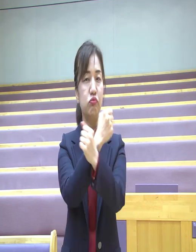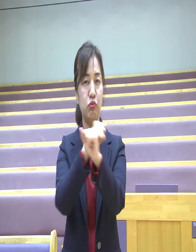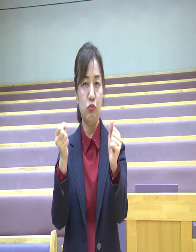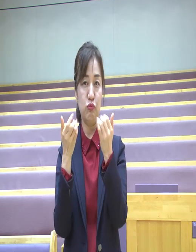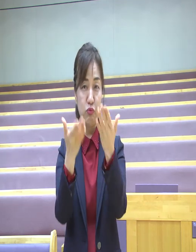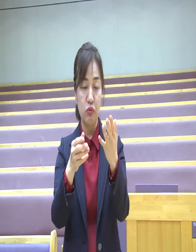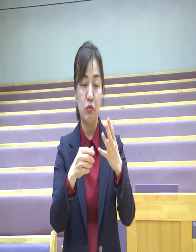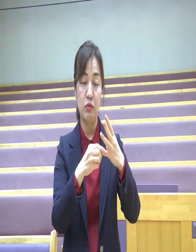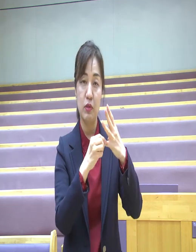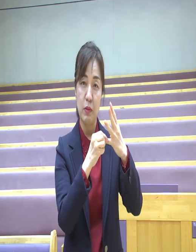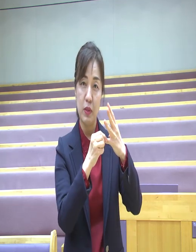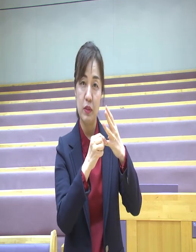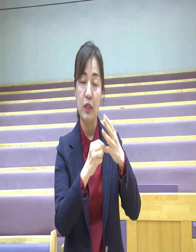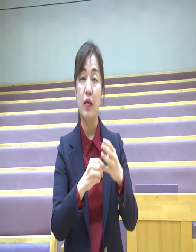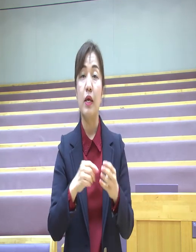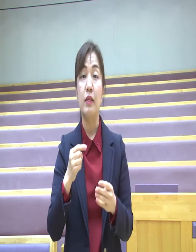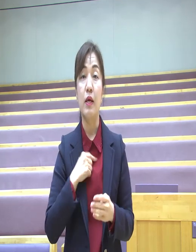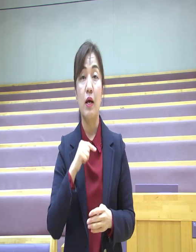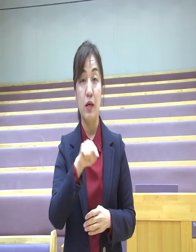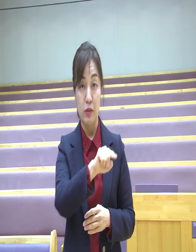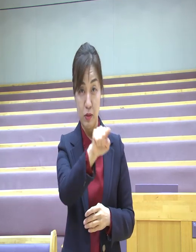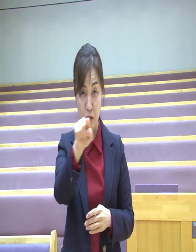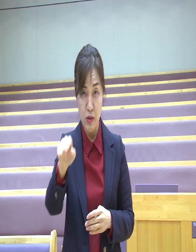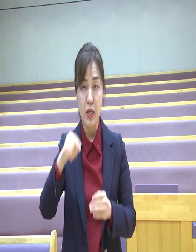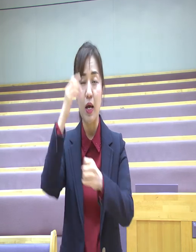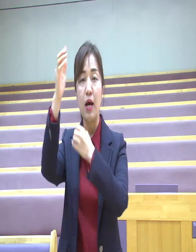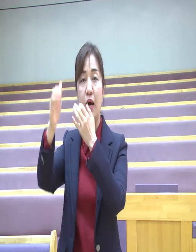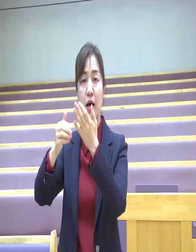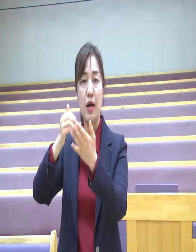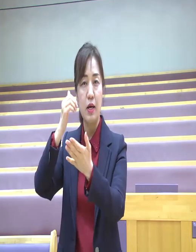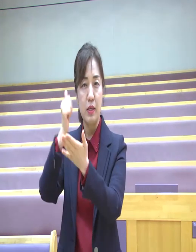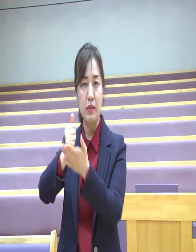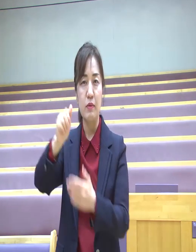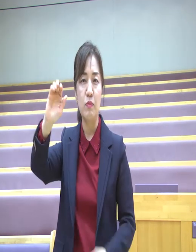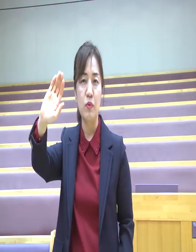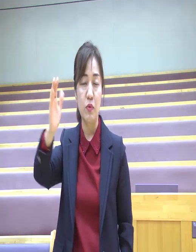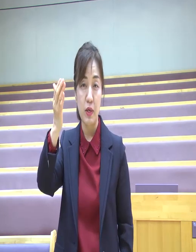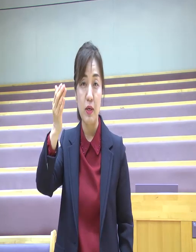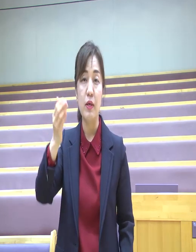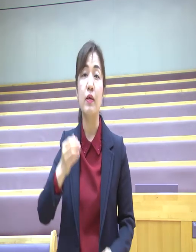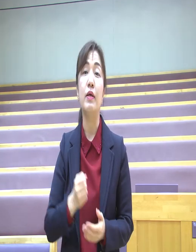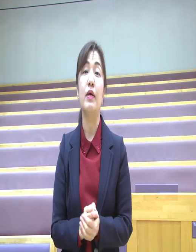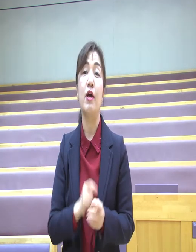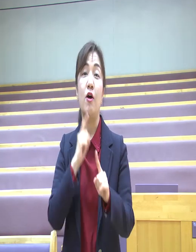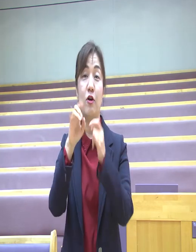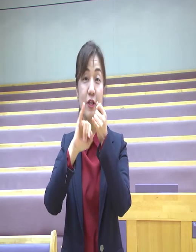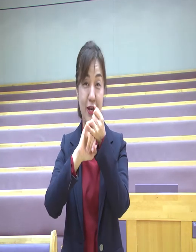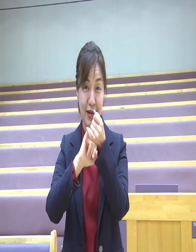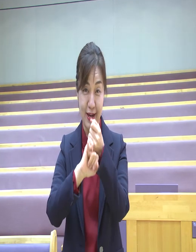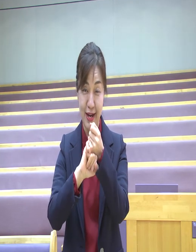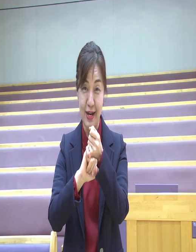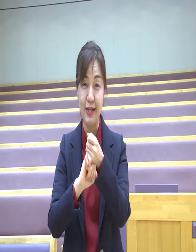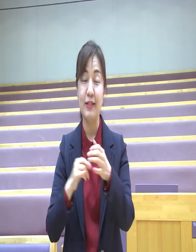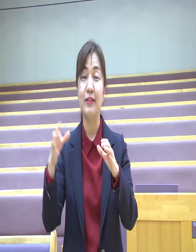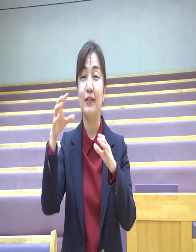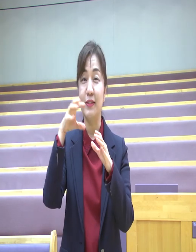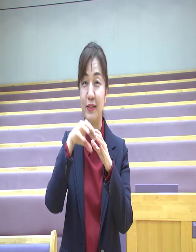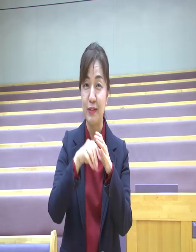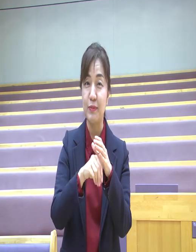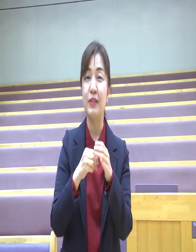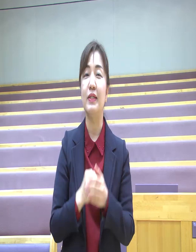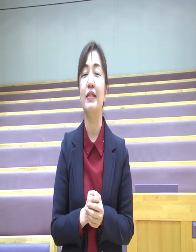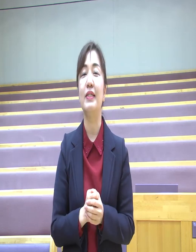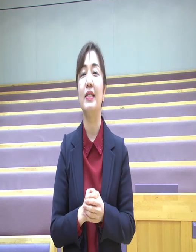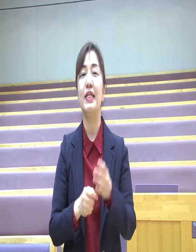구속하리라, 네 번째가 내가 너의 하나님이 되리라. 이와 같은 언약이 담겨